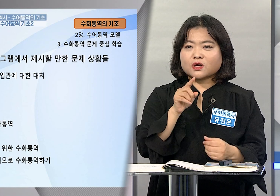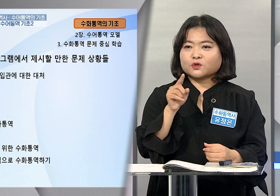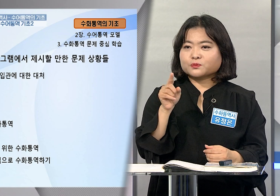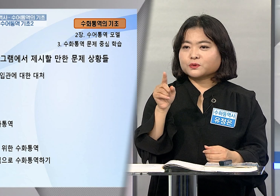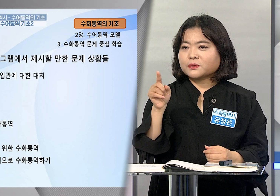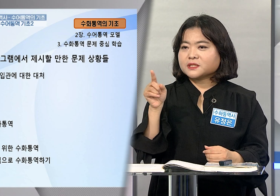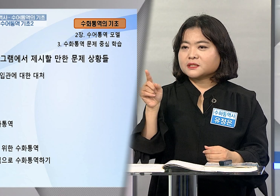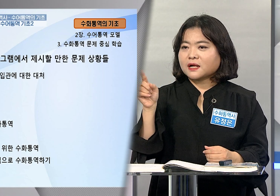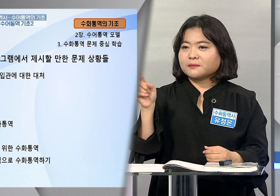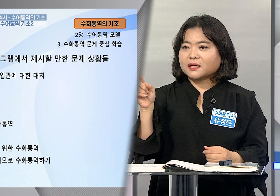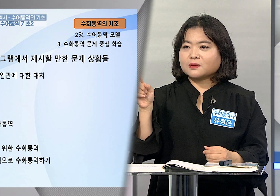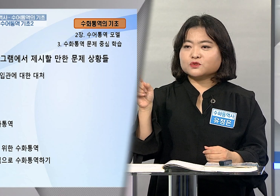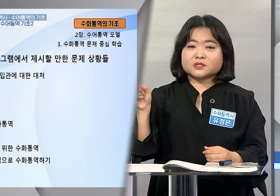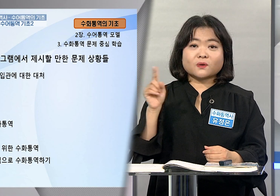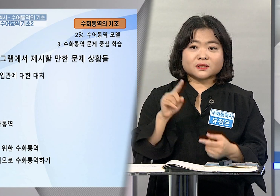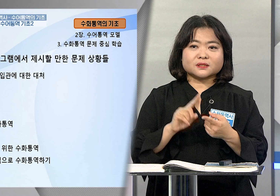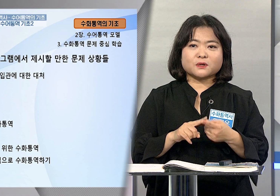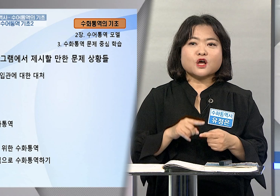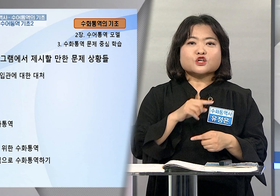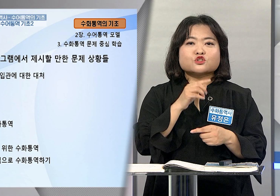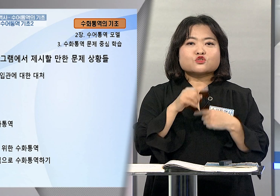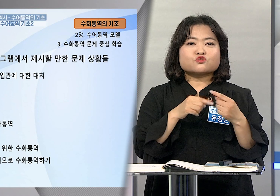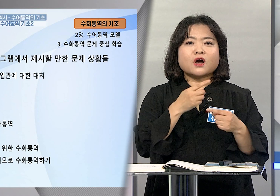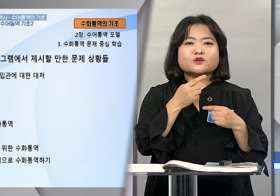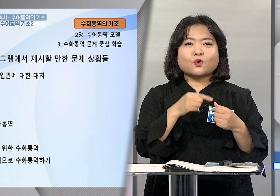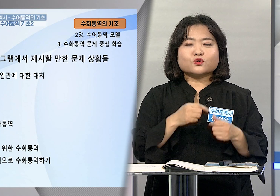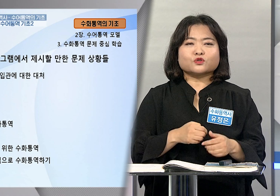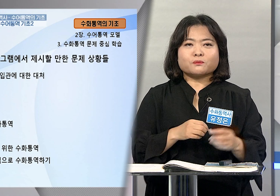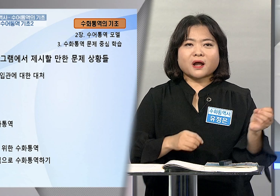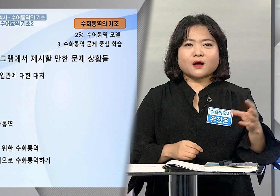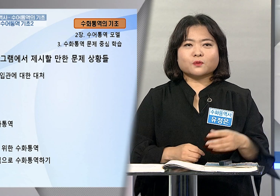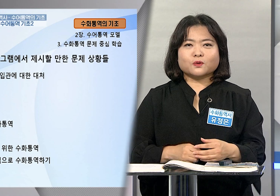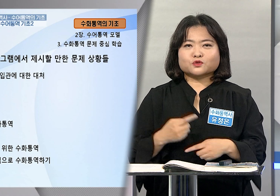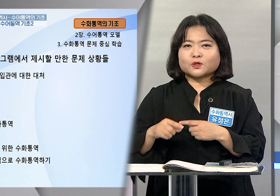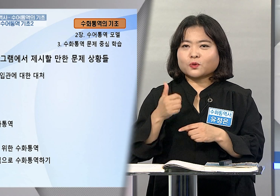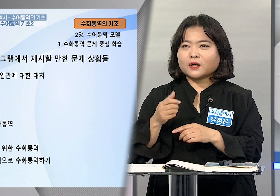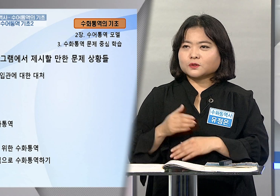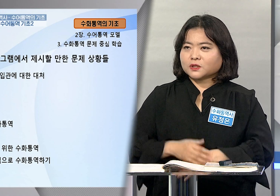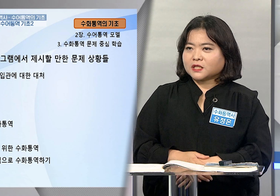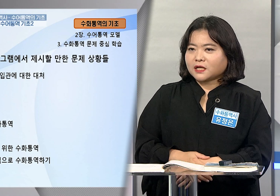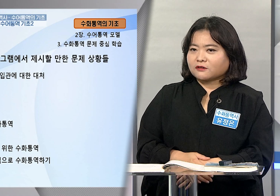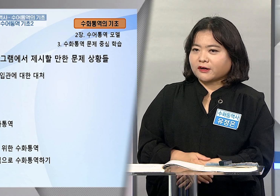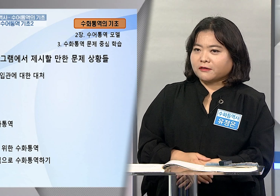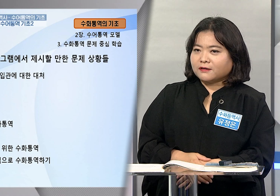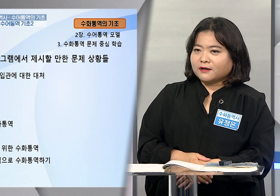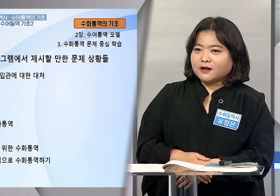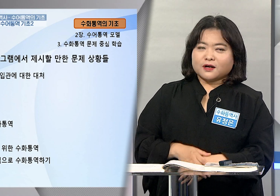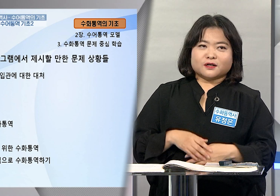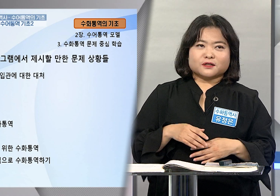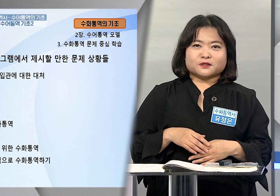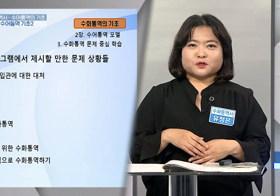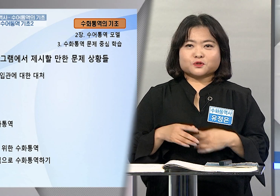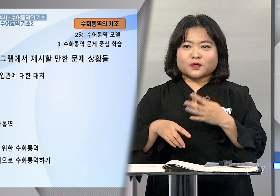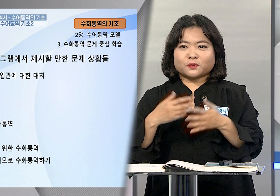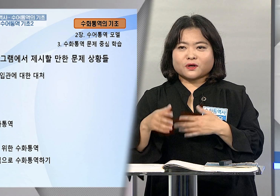수화교육 프로그램 제시될 만한 문제 상황들이 있으면 수화교육 말하고 수화통역하는 걸 기다리는 거예요. 그리고